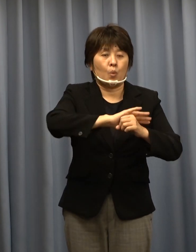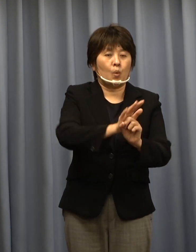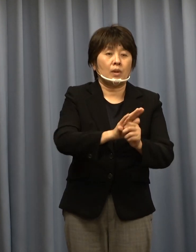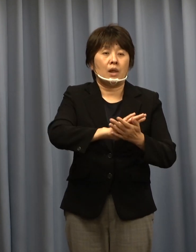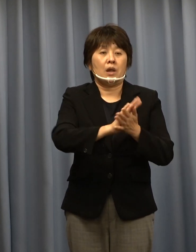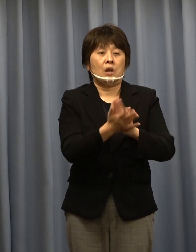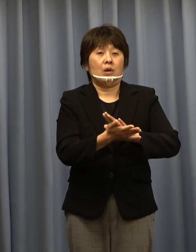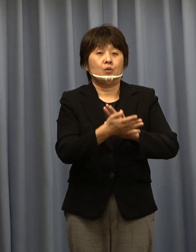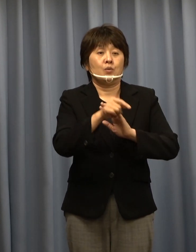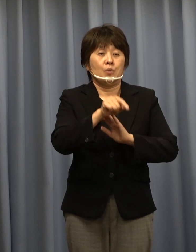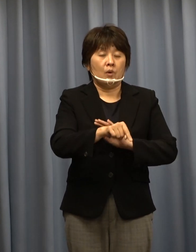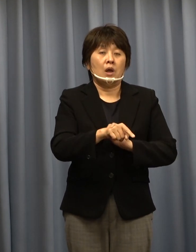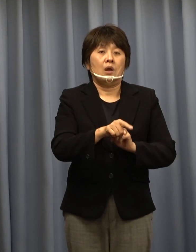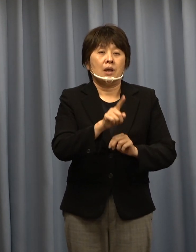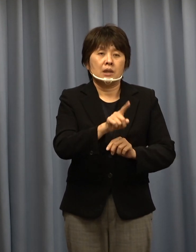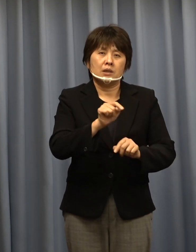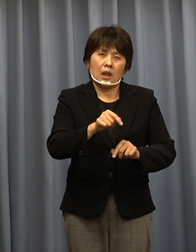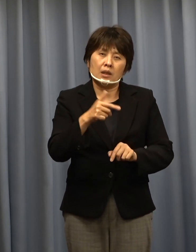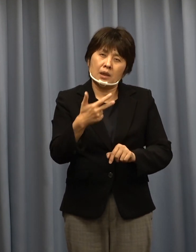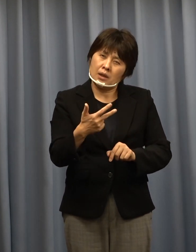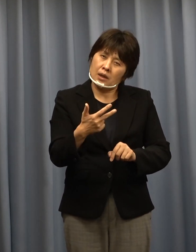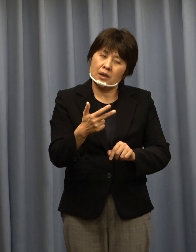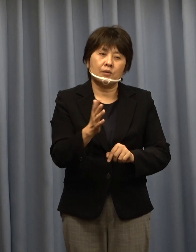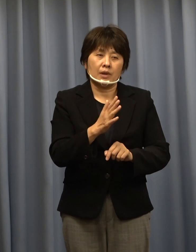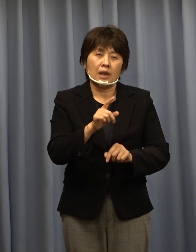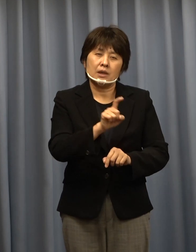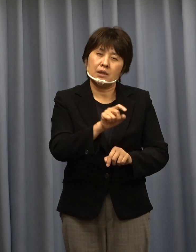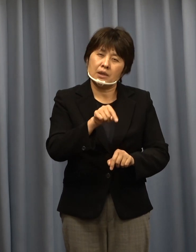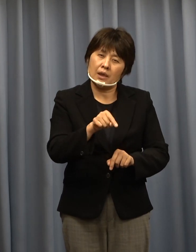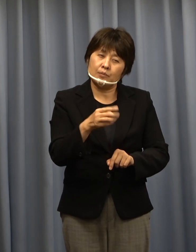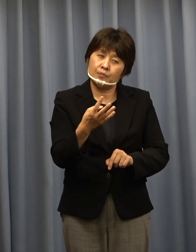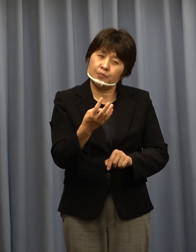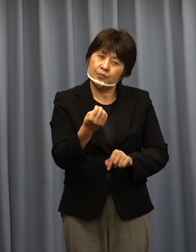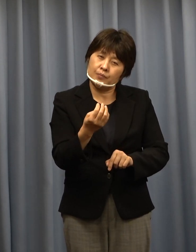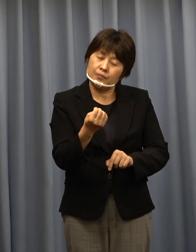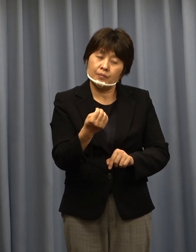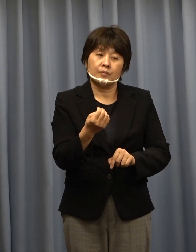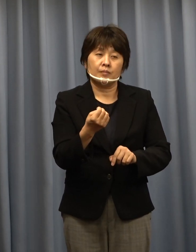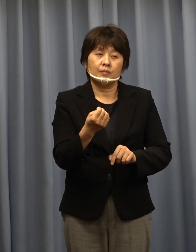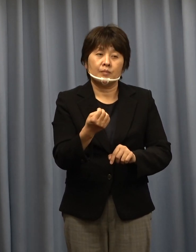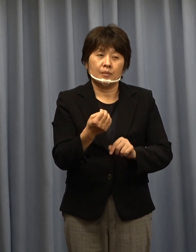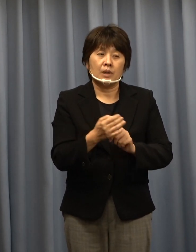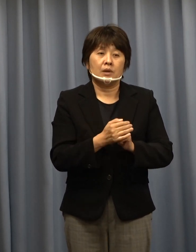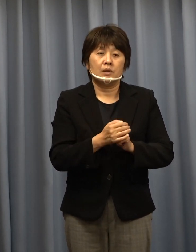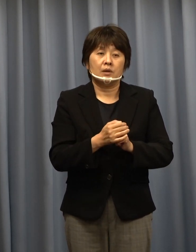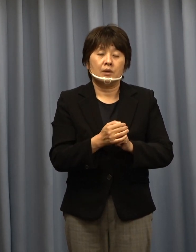国内で言われている、1.7 倍まではいきませんけれども 1. 数倍、かなり、